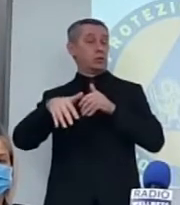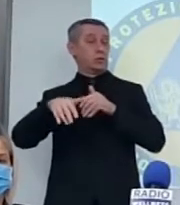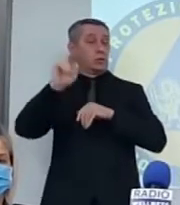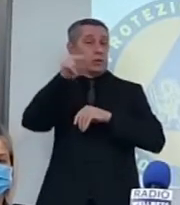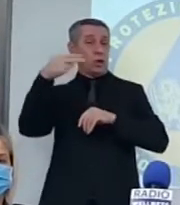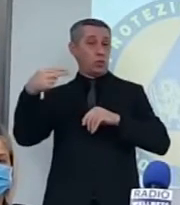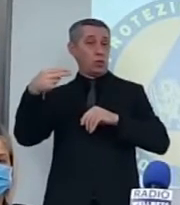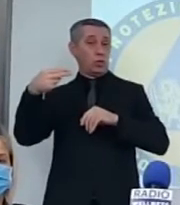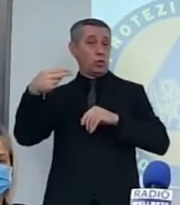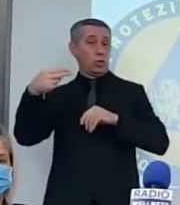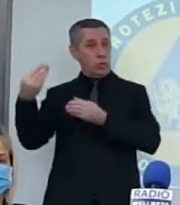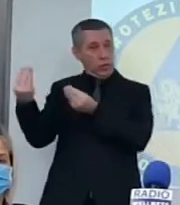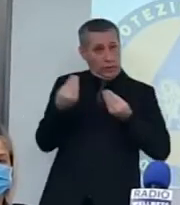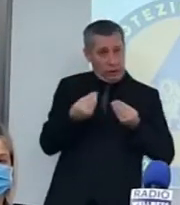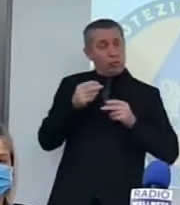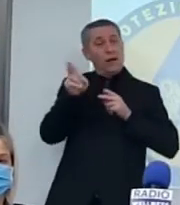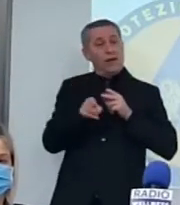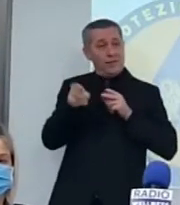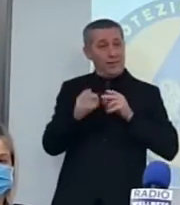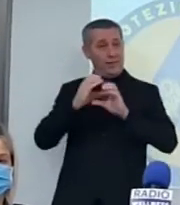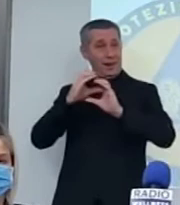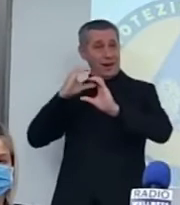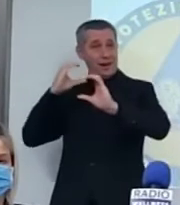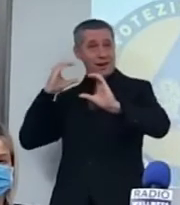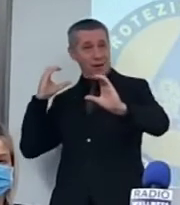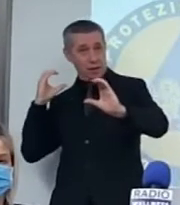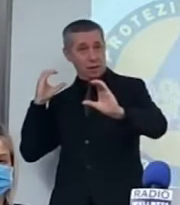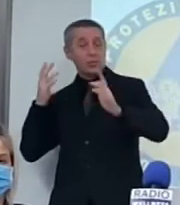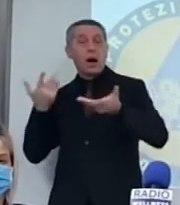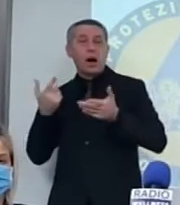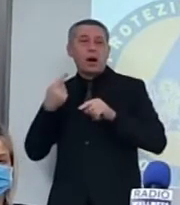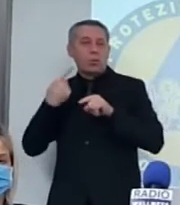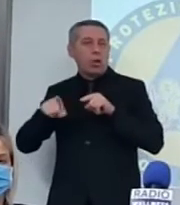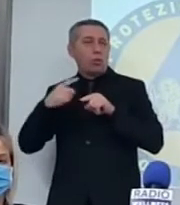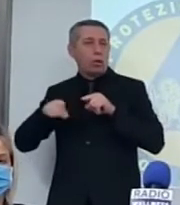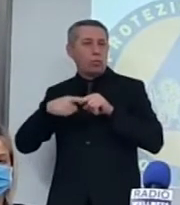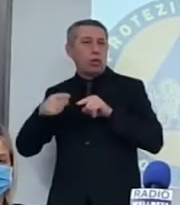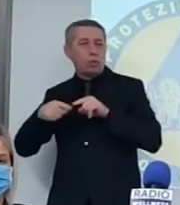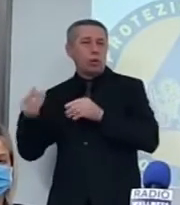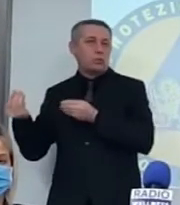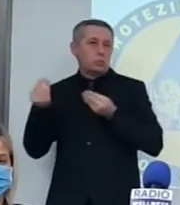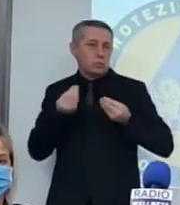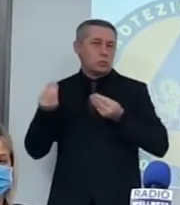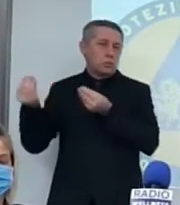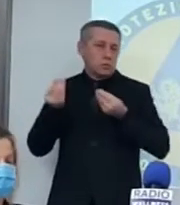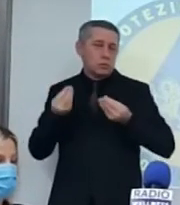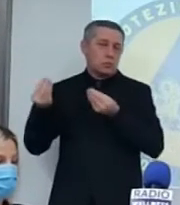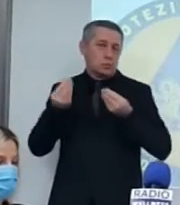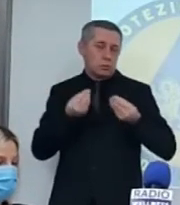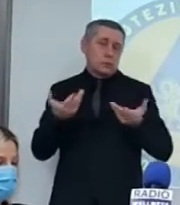arrivano diciamo in maniera più diluita rispetto alle forniture che avevamo in mente di avere